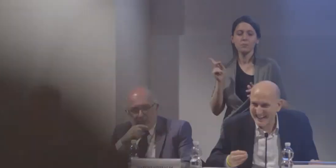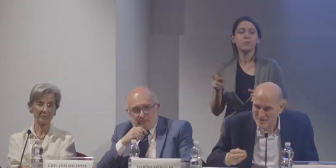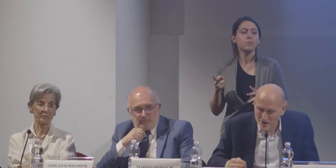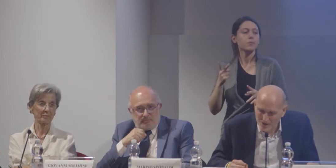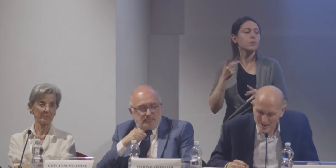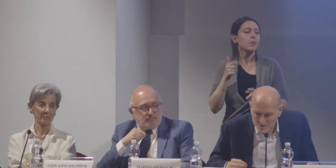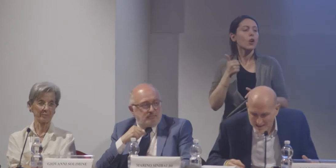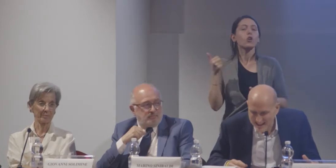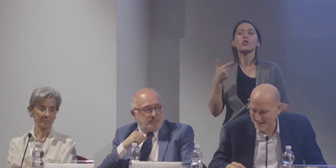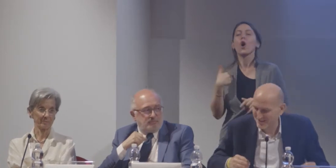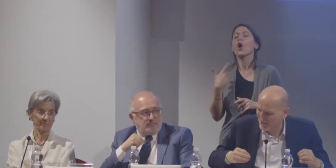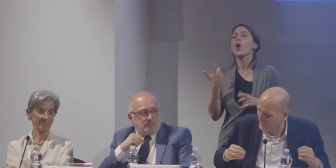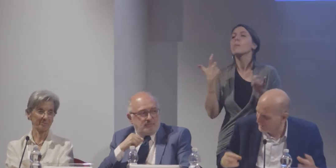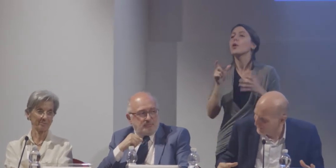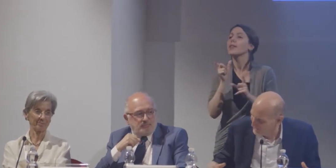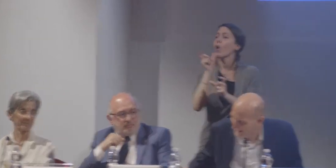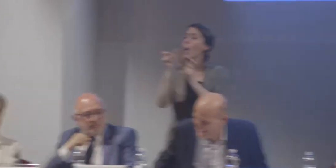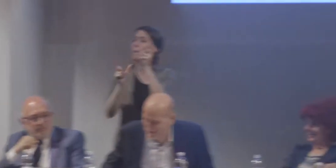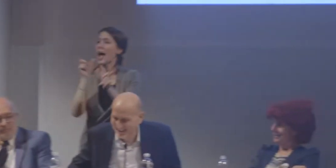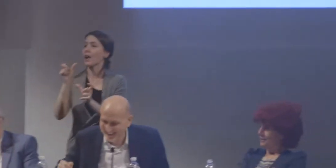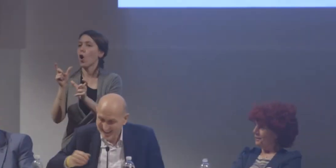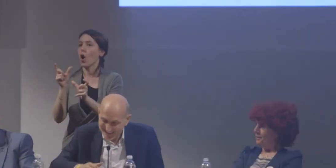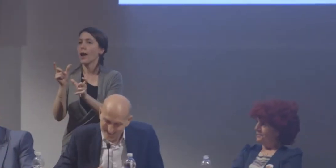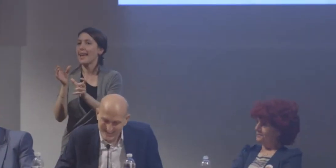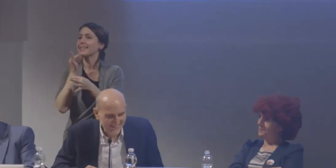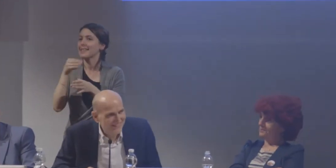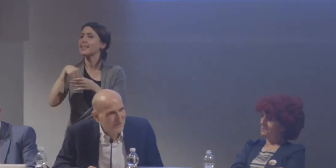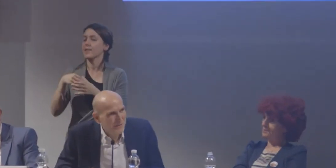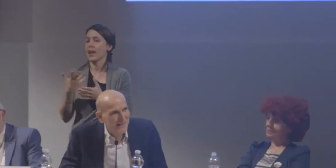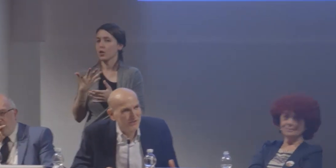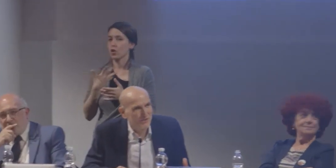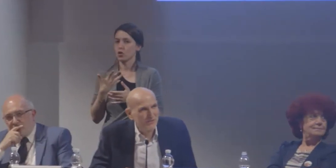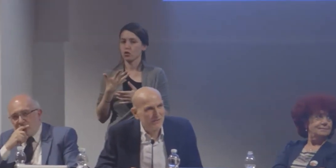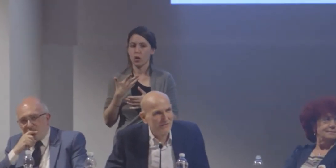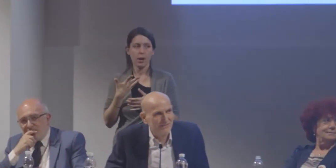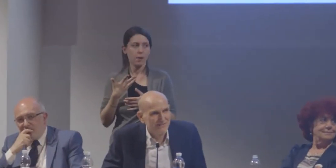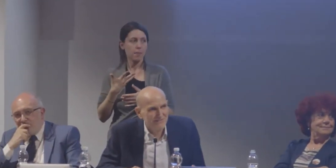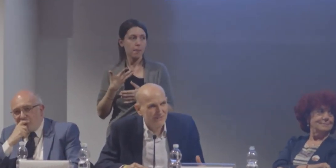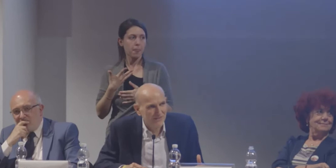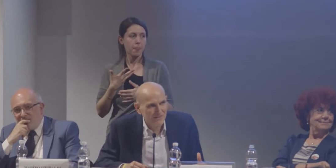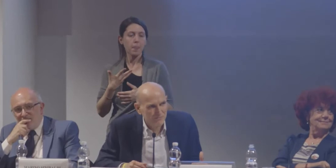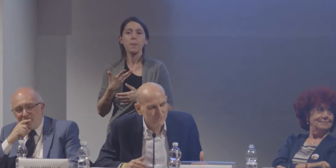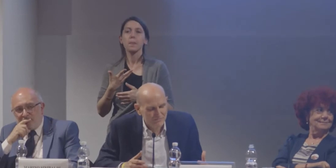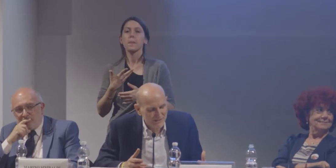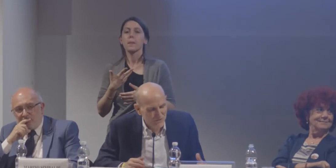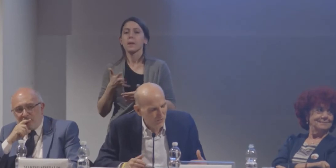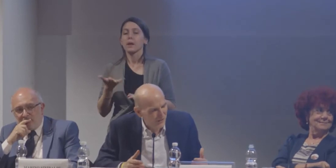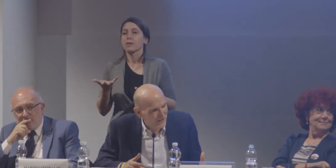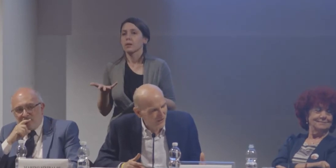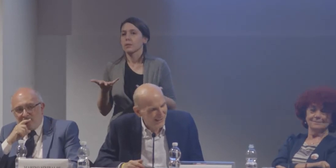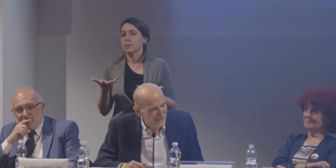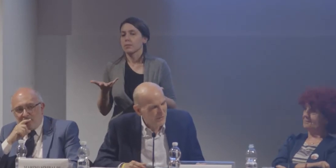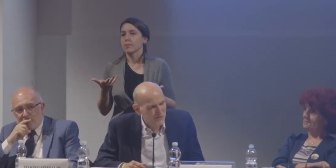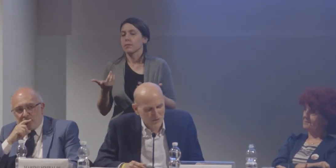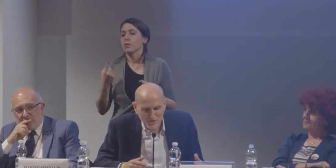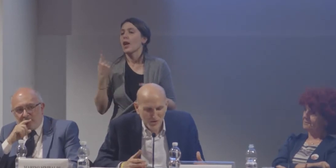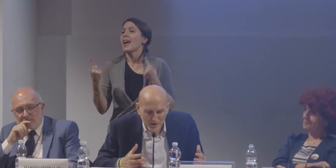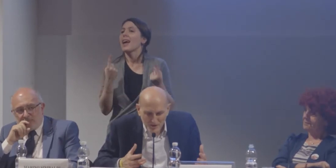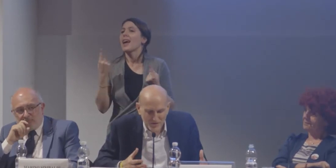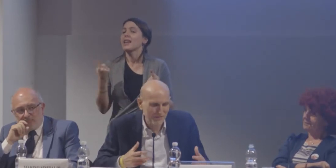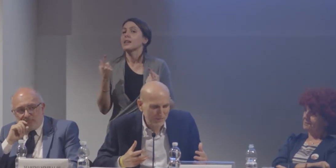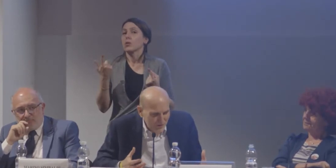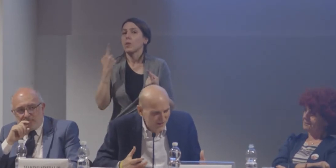per dire che le parole hanno un senso, che dovremmo tutti educarci, lo dico, stiamo parlando da un mezzo di comunicazione che ha a disposizione